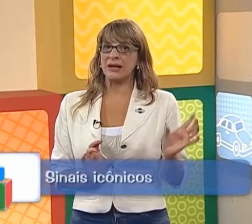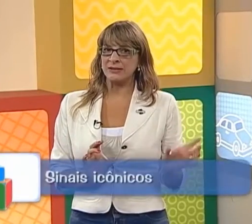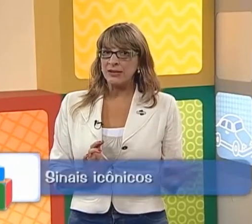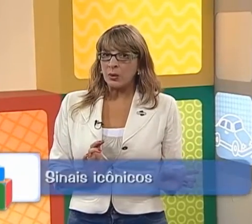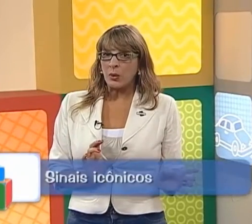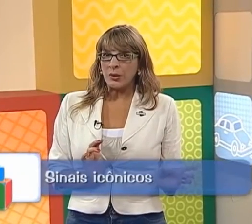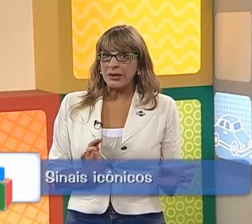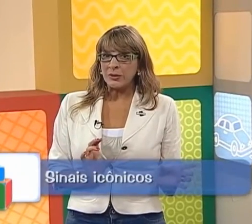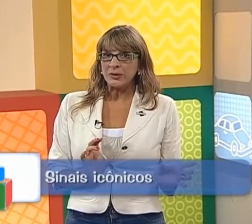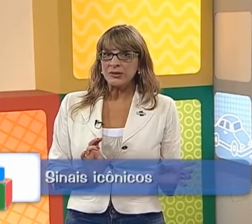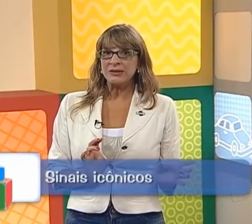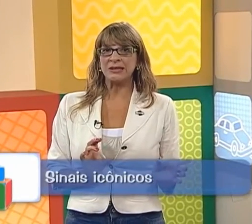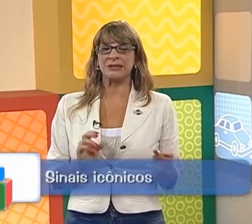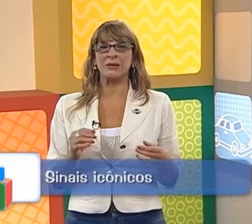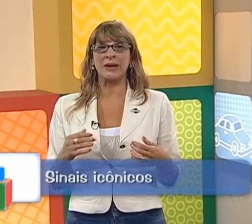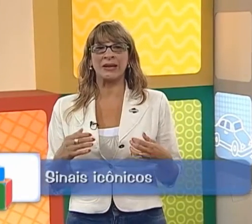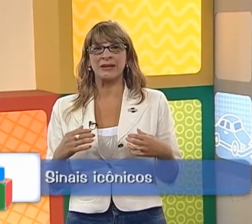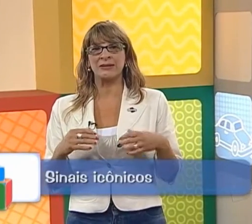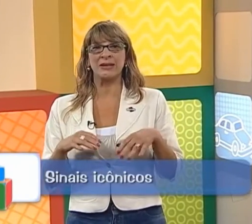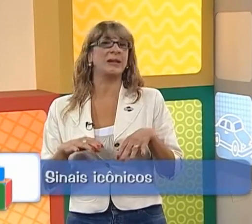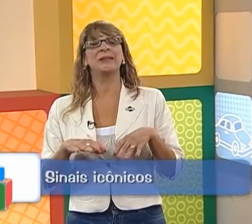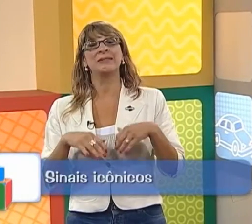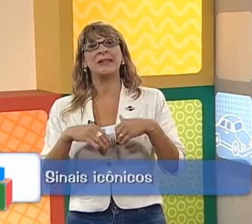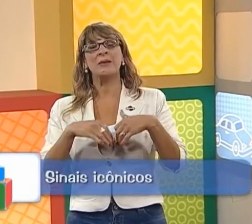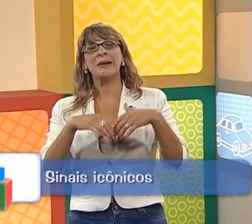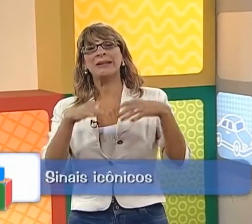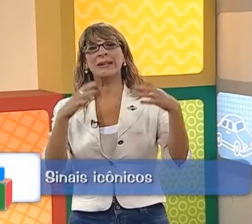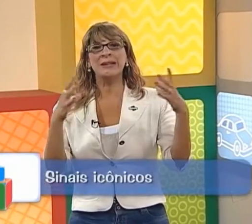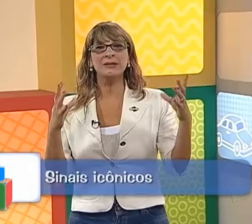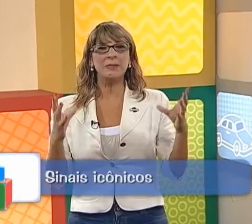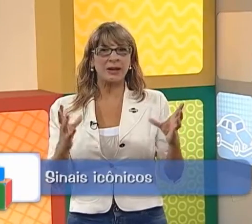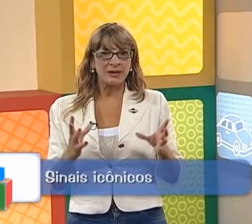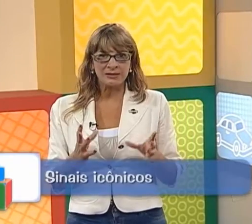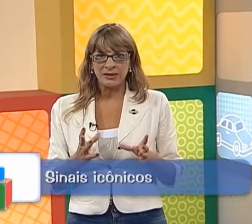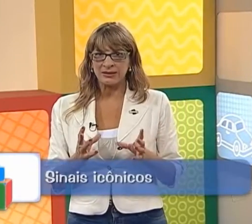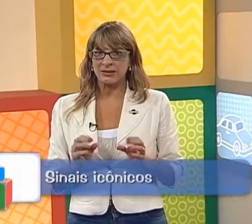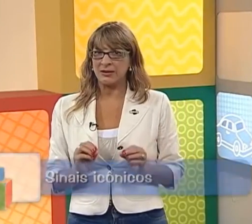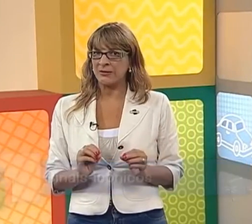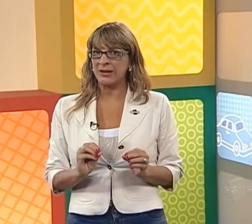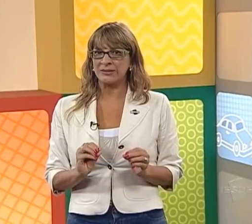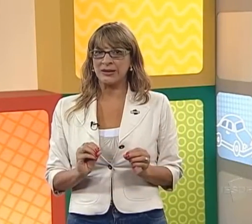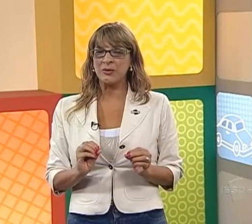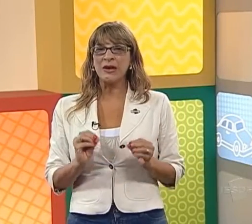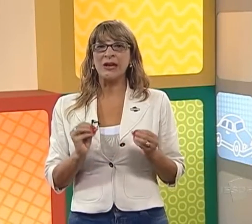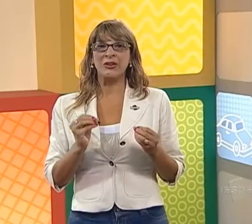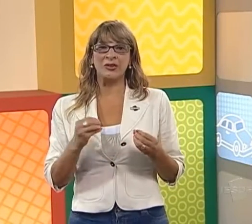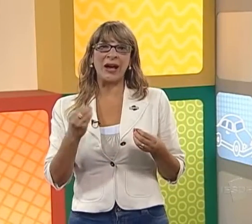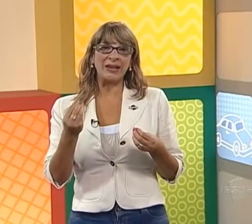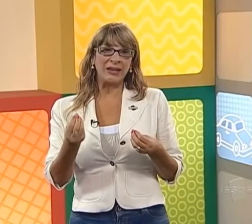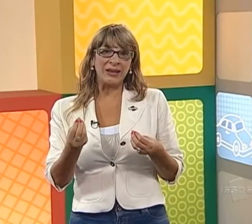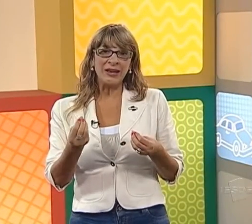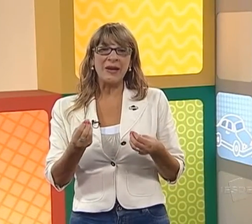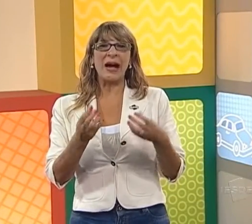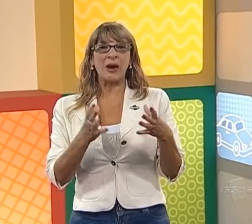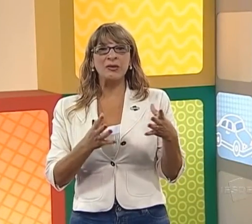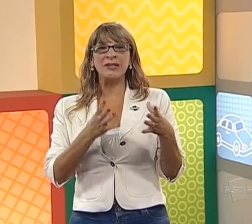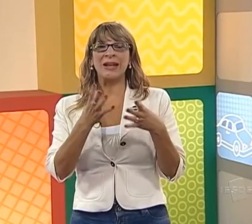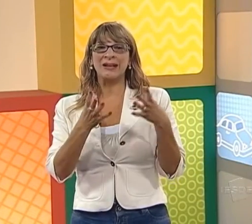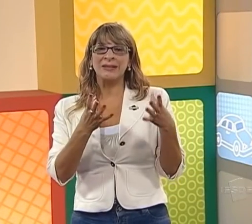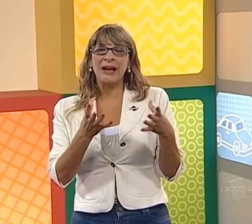sinais icônicos, que são aqueles que têm uma transparência na significação, já que, ao